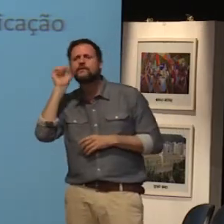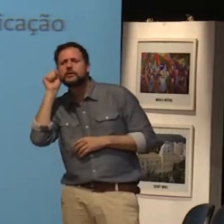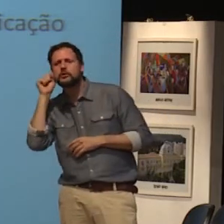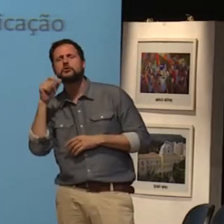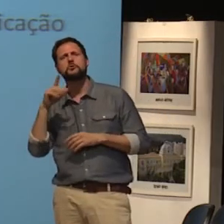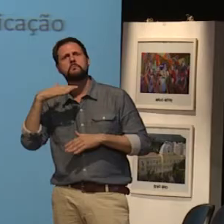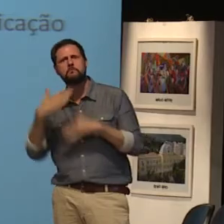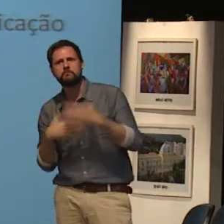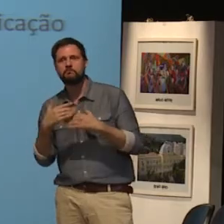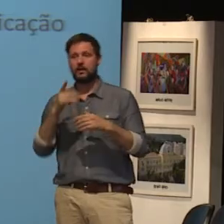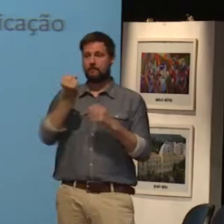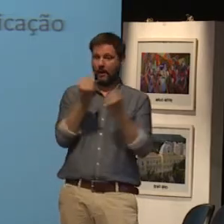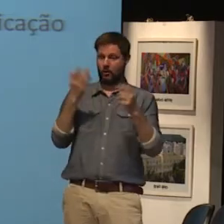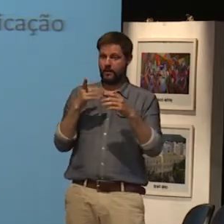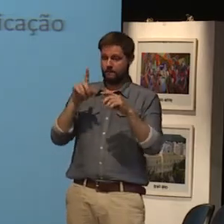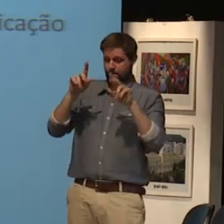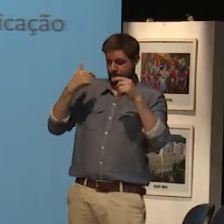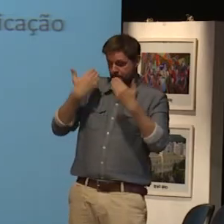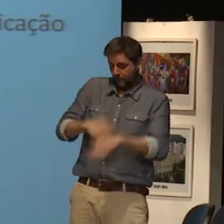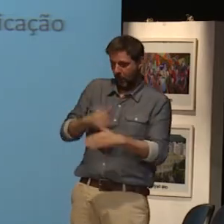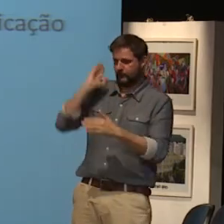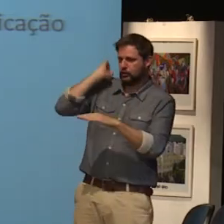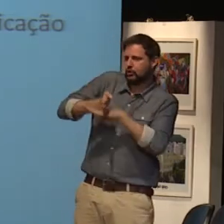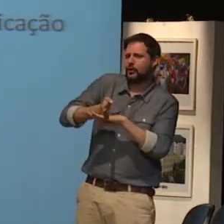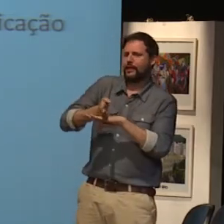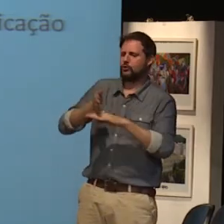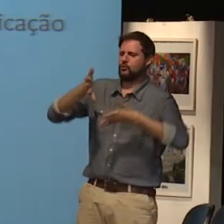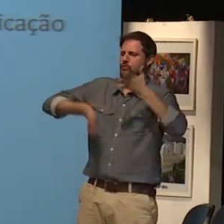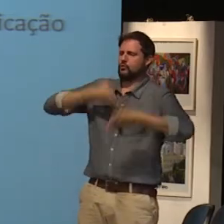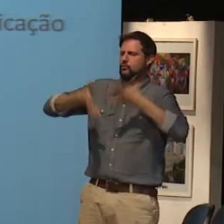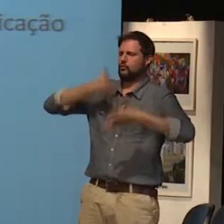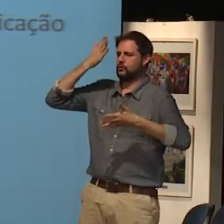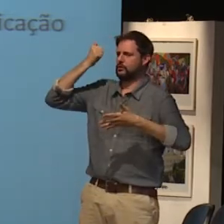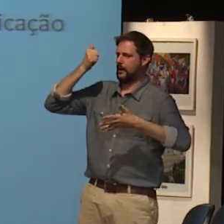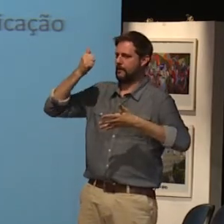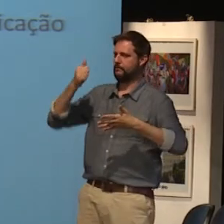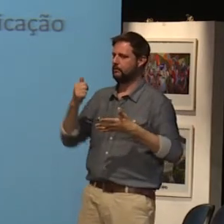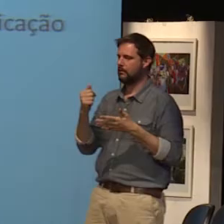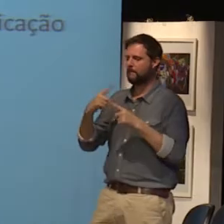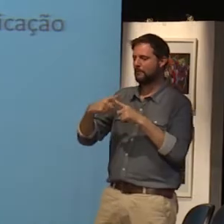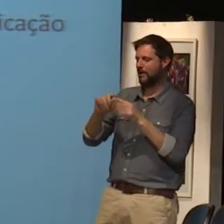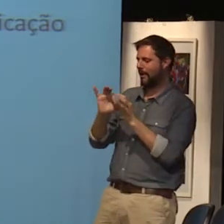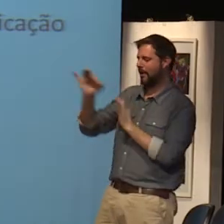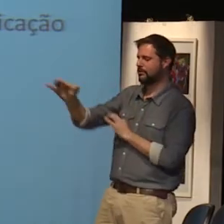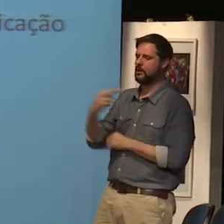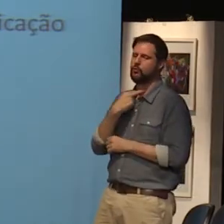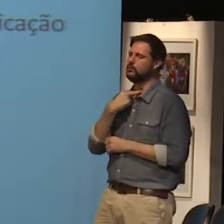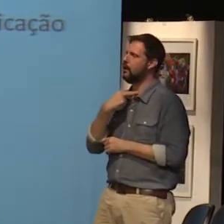estão participando nesse processo. Por exemplo, as provas direto em Libras, como eles estão fazendo? Porque à